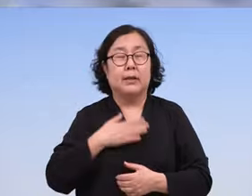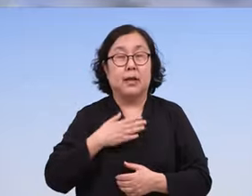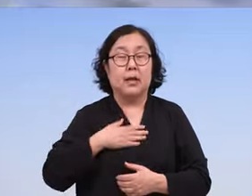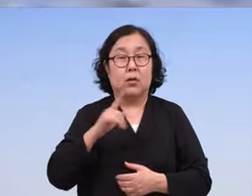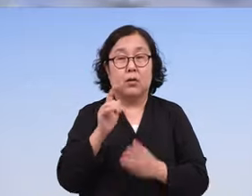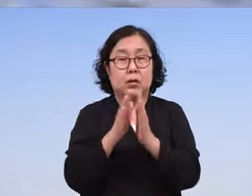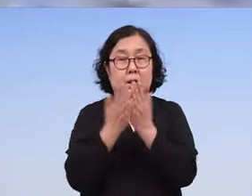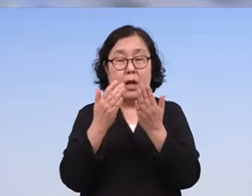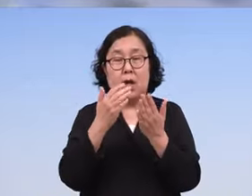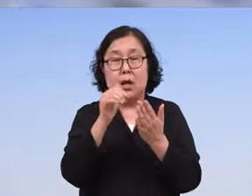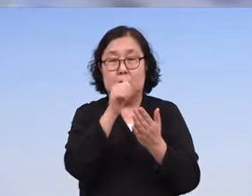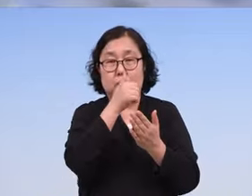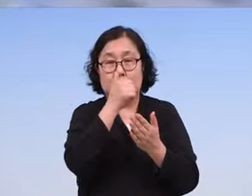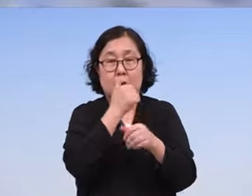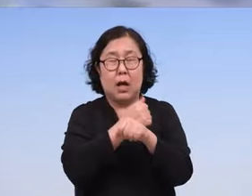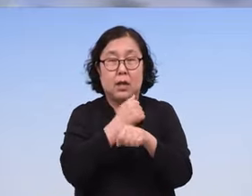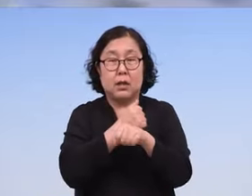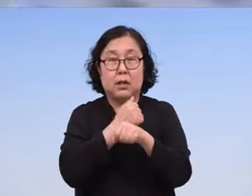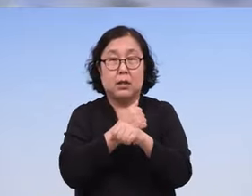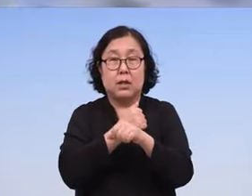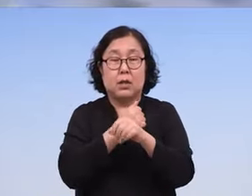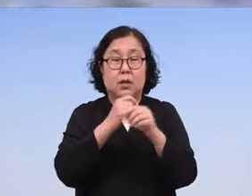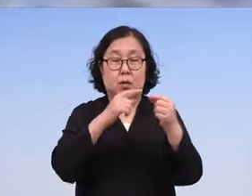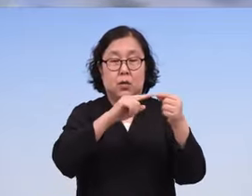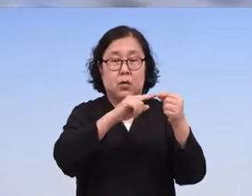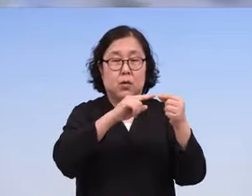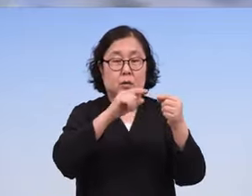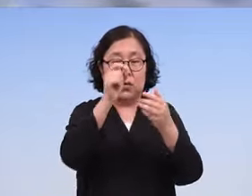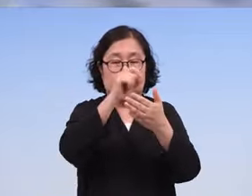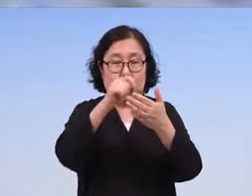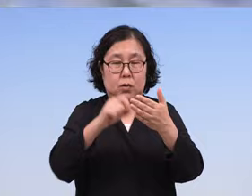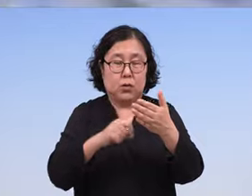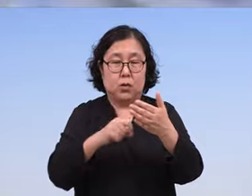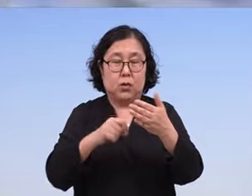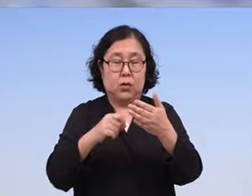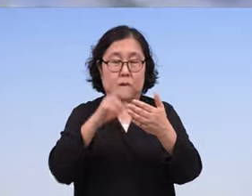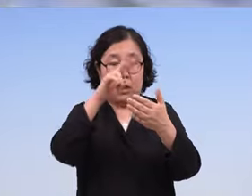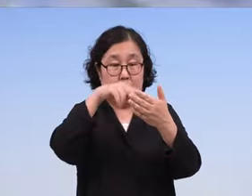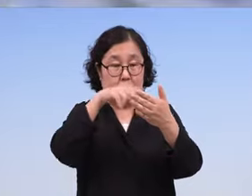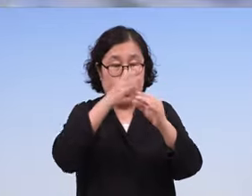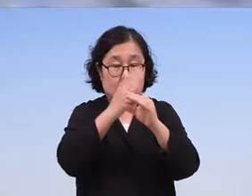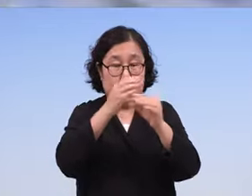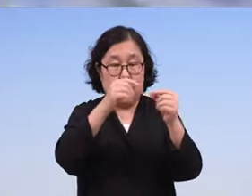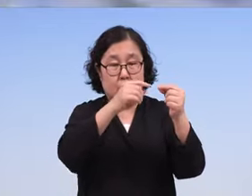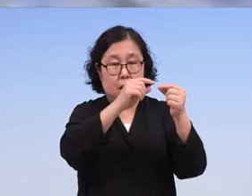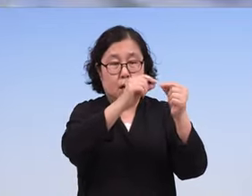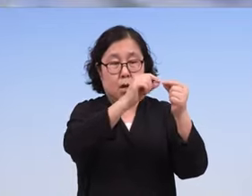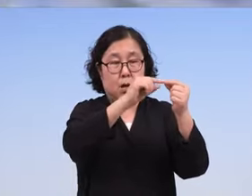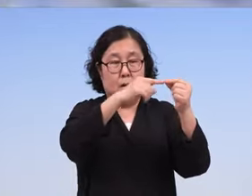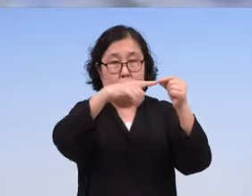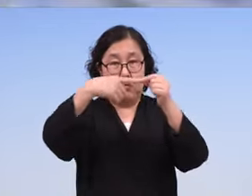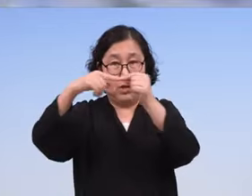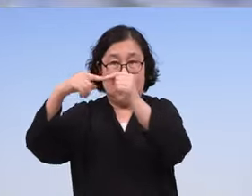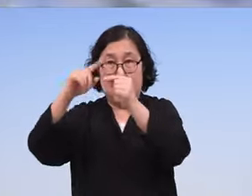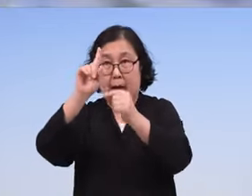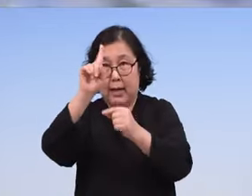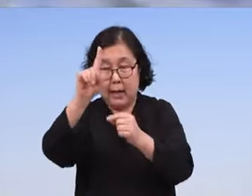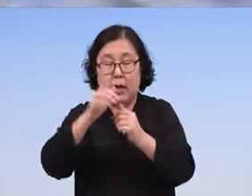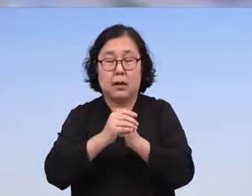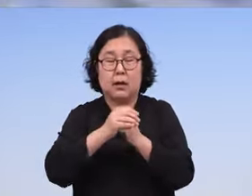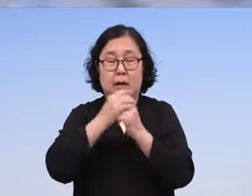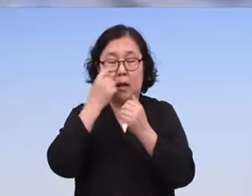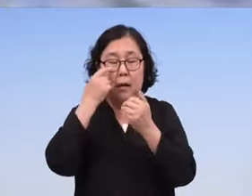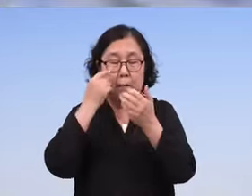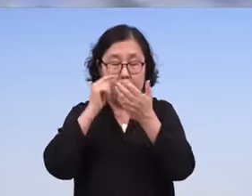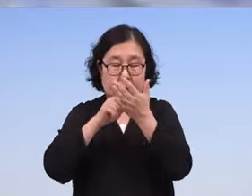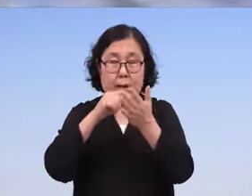최근에 제가 어떤 책 소개하는 글을 읽다가 그 문장 하나를 발견하고 거기에 필이 꽂혀버렸습니다.